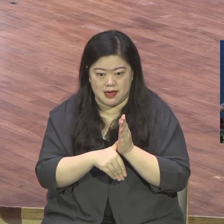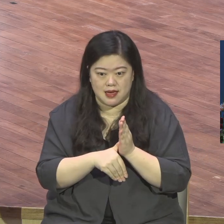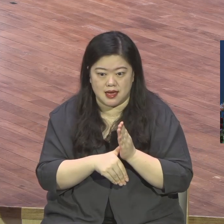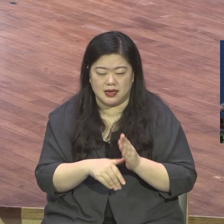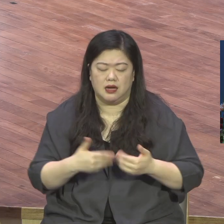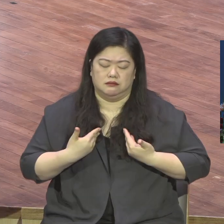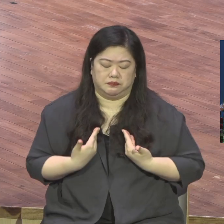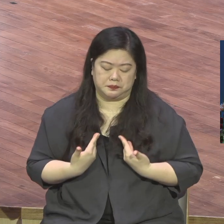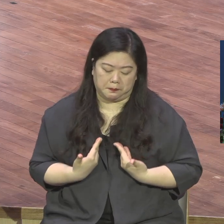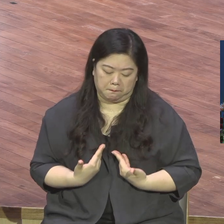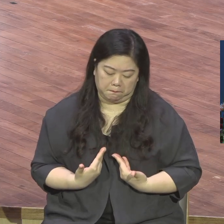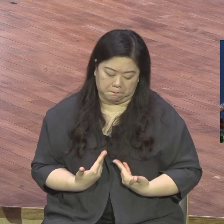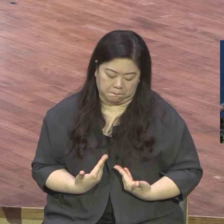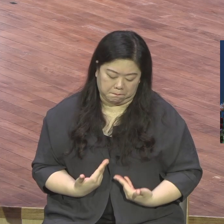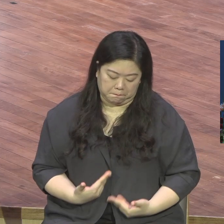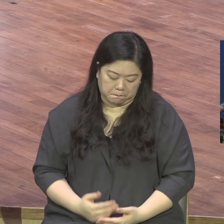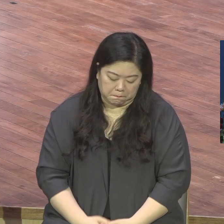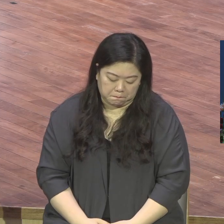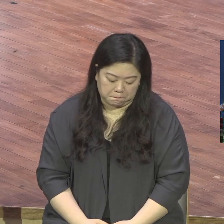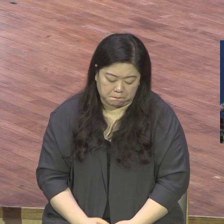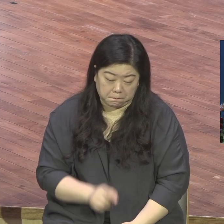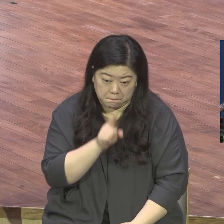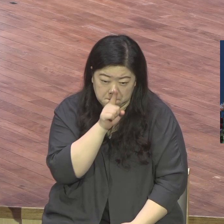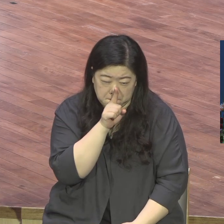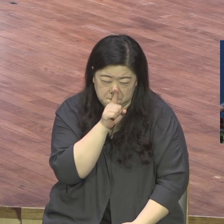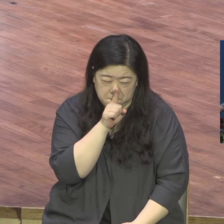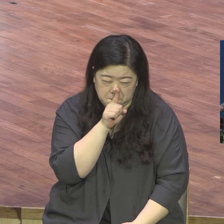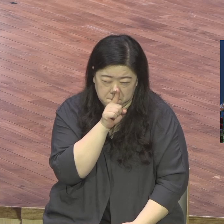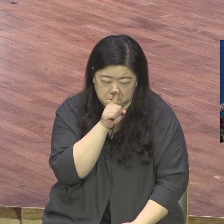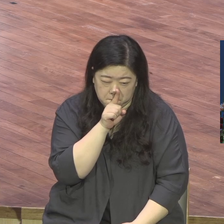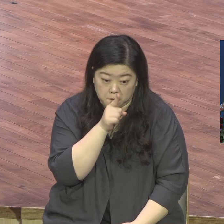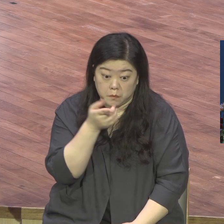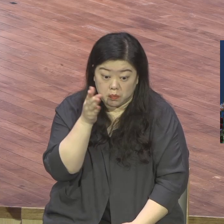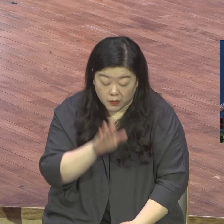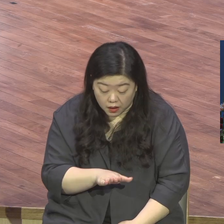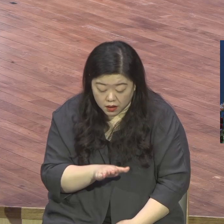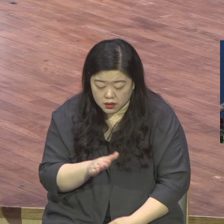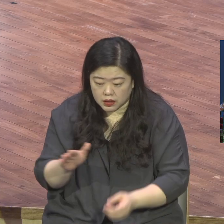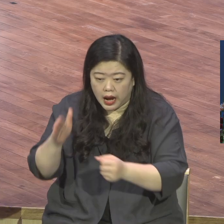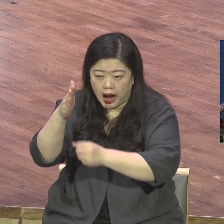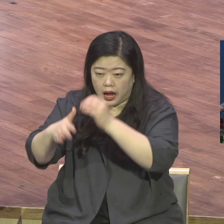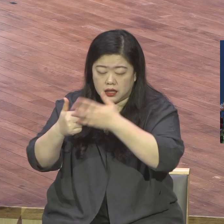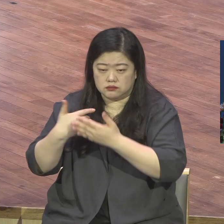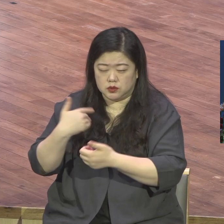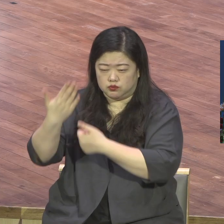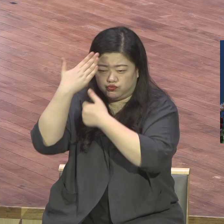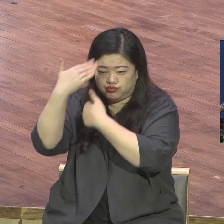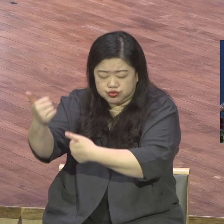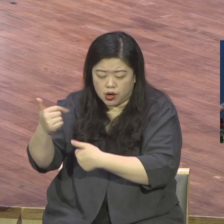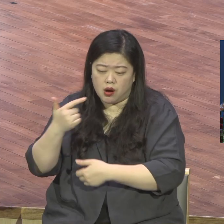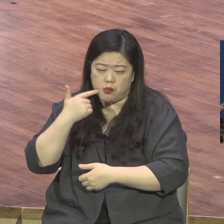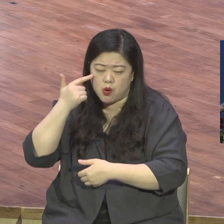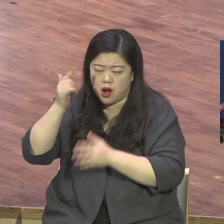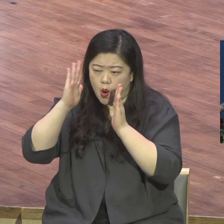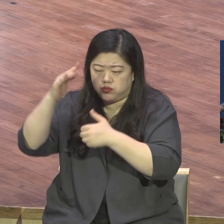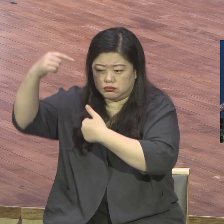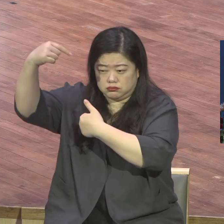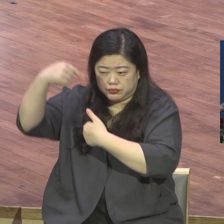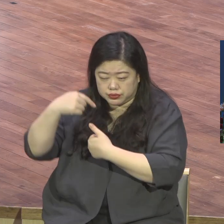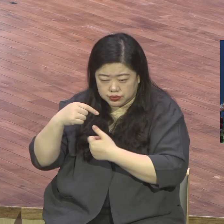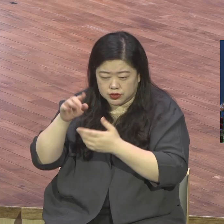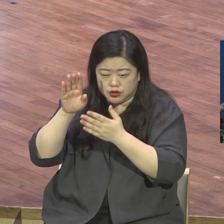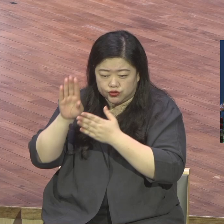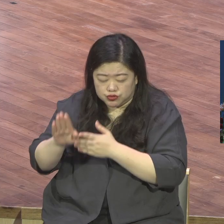전도가 회복되고 나니까 나도 모르게 내 속에 열정이 나오는데 내가 나를 보고 놀랬어요. 지금도 놀라고